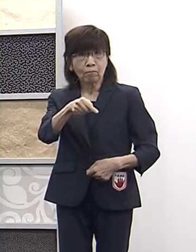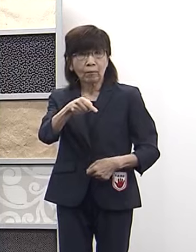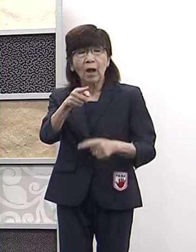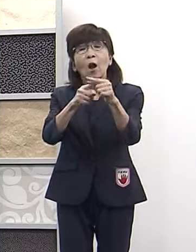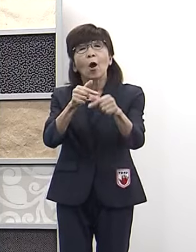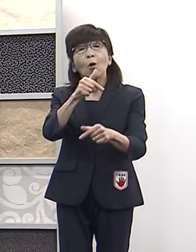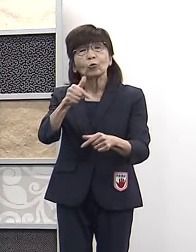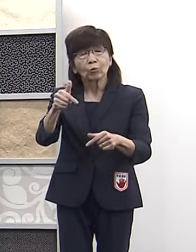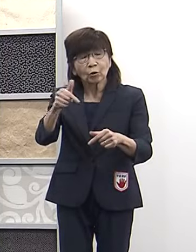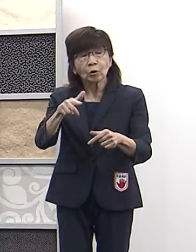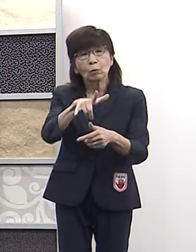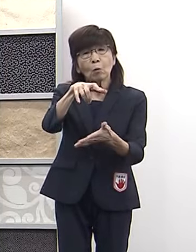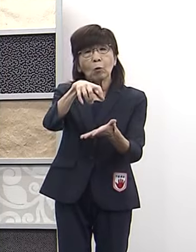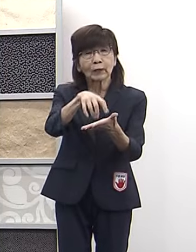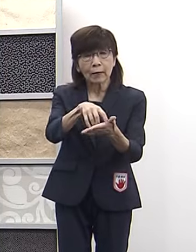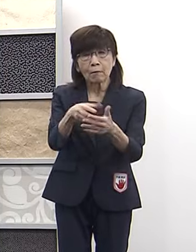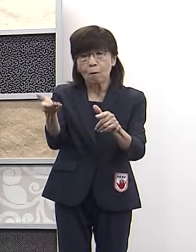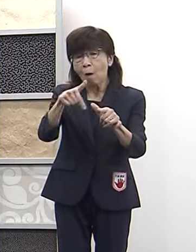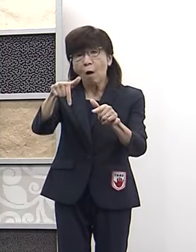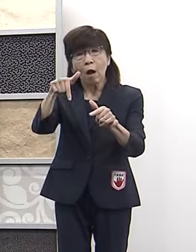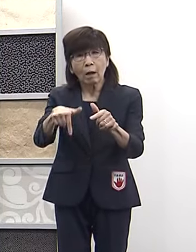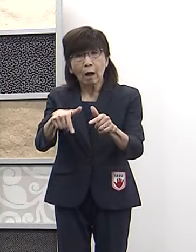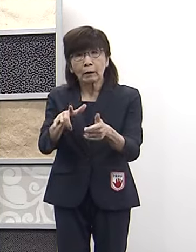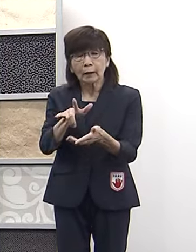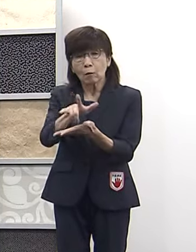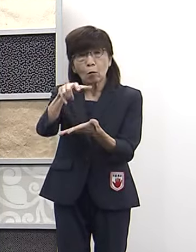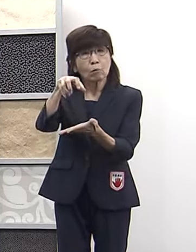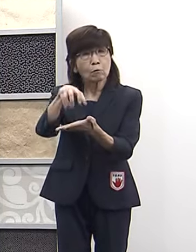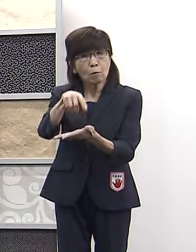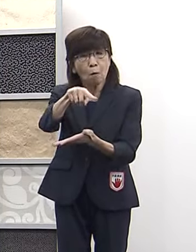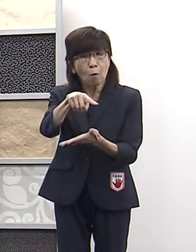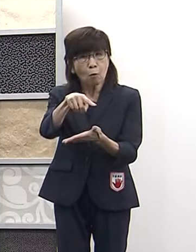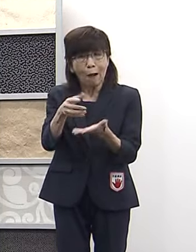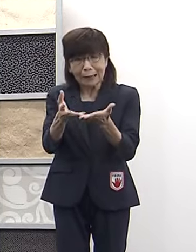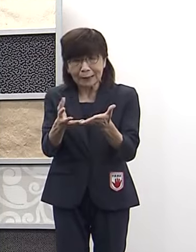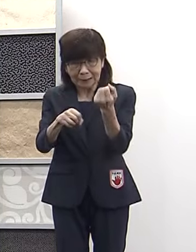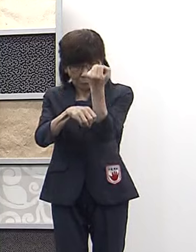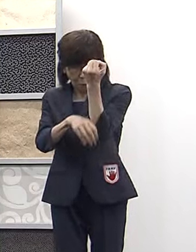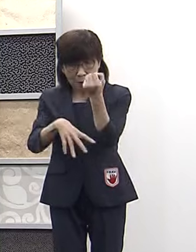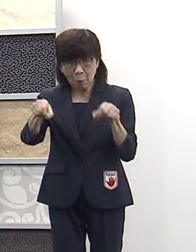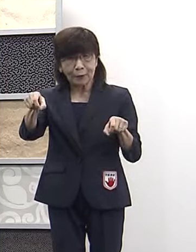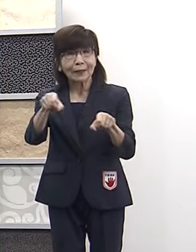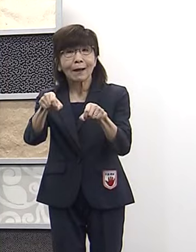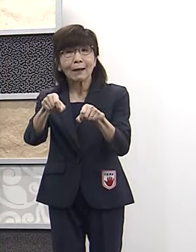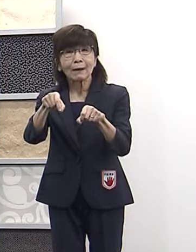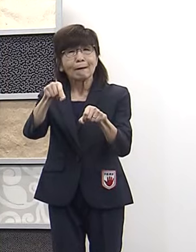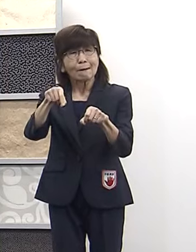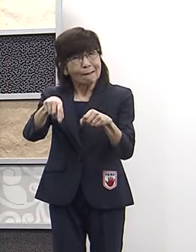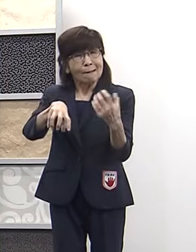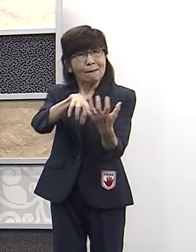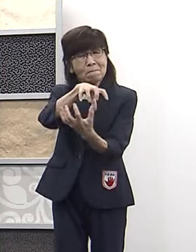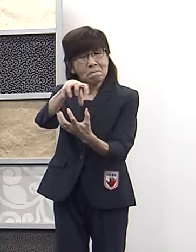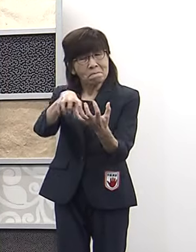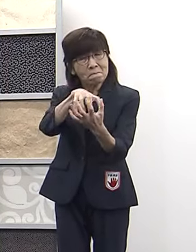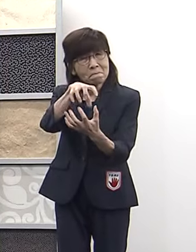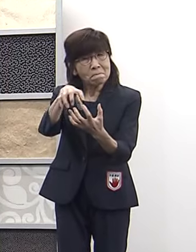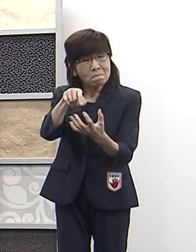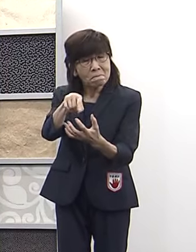国際空港、あるいは関西国際空港は、より震源地に近いため、被災することも想定されるところでござい